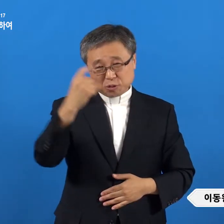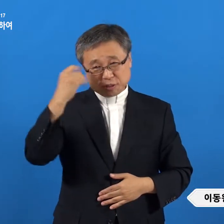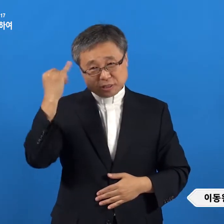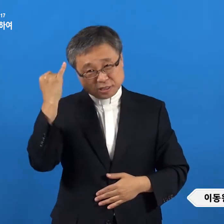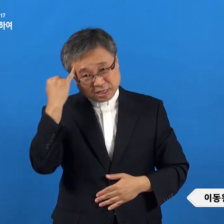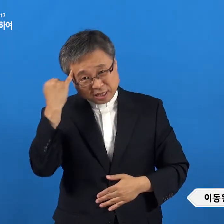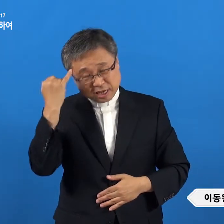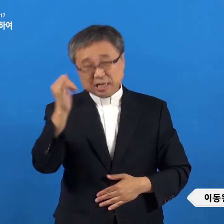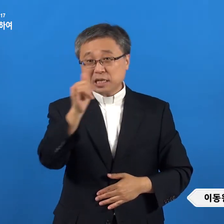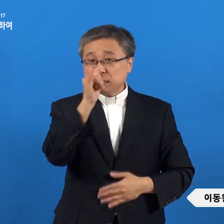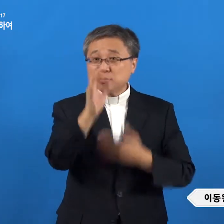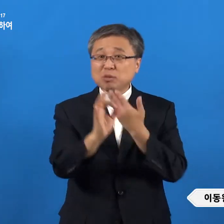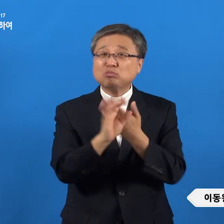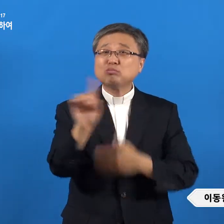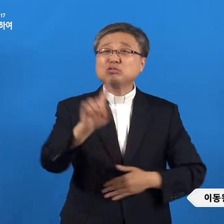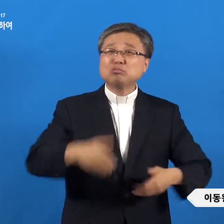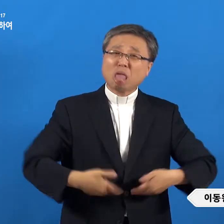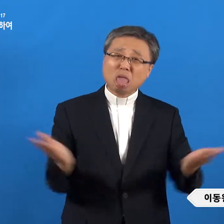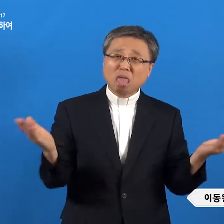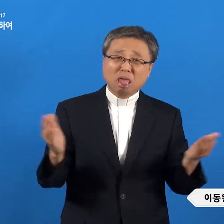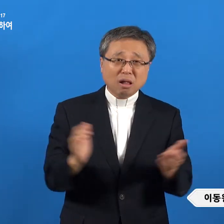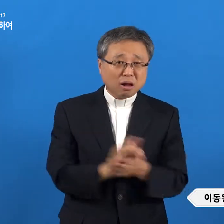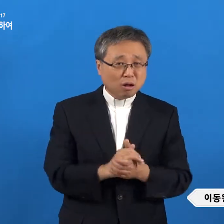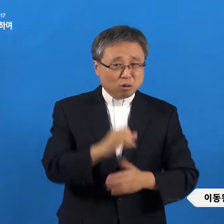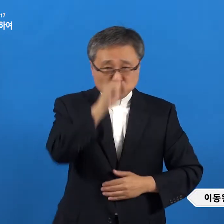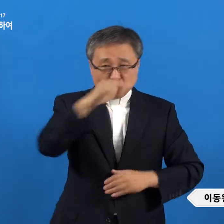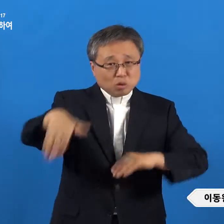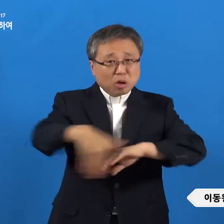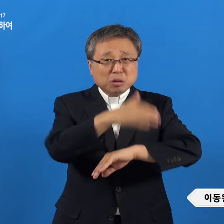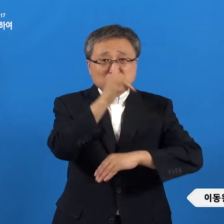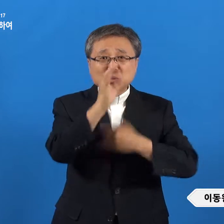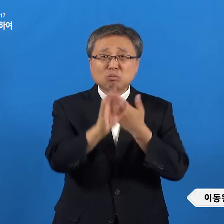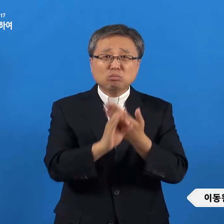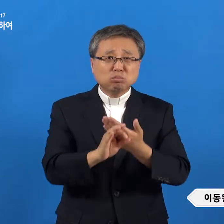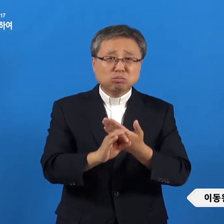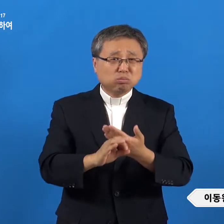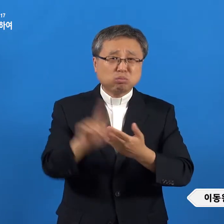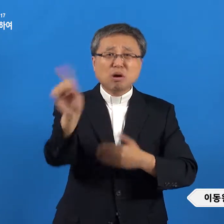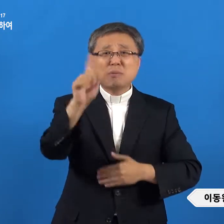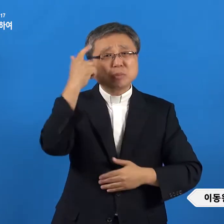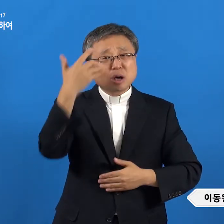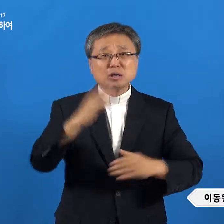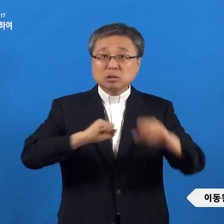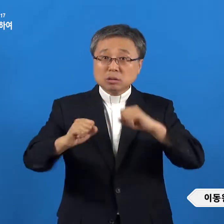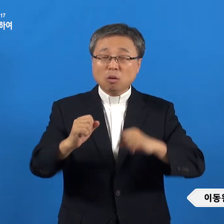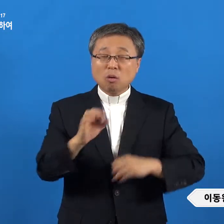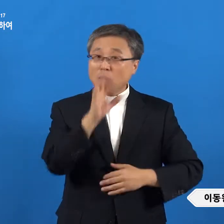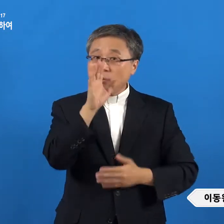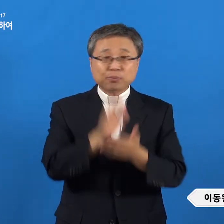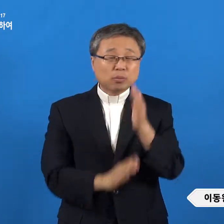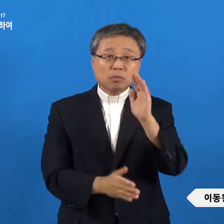아이디어가 있으면 무슨 소용이 있어요? 좋은 계획이 있으면 뭐합니까? 실천하지 않는다면, 실행하지